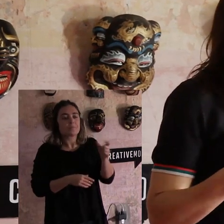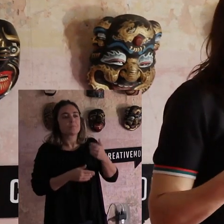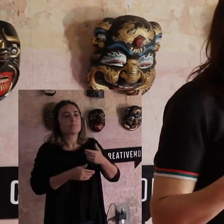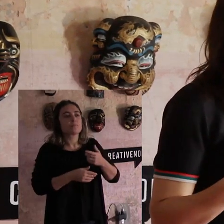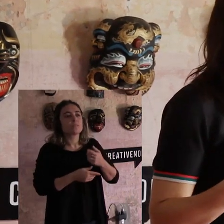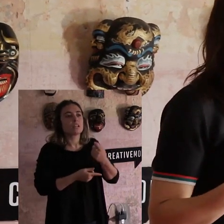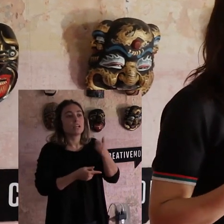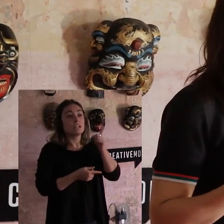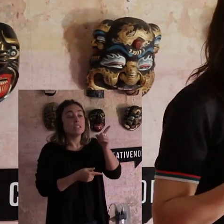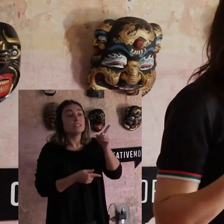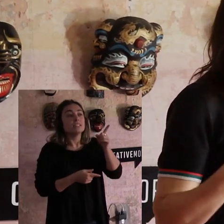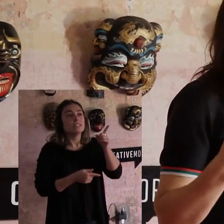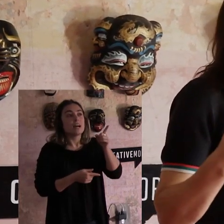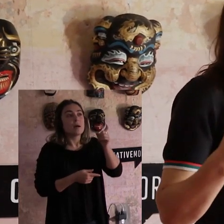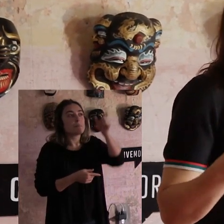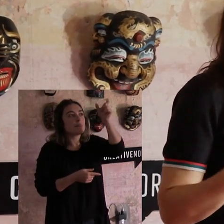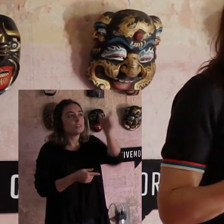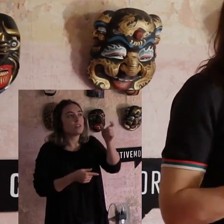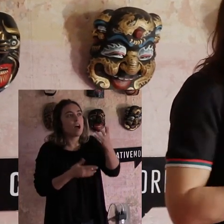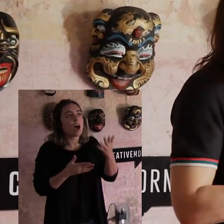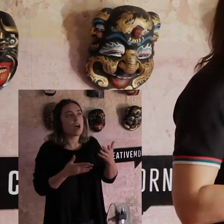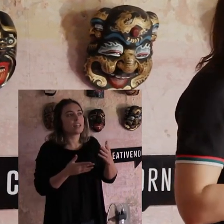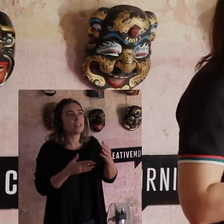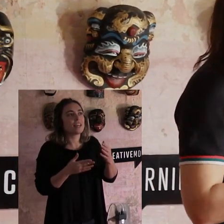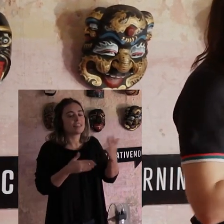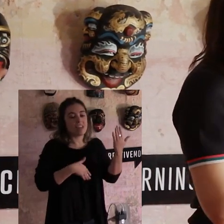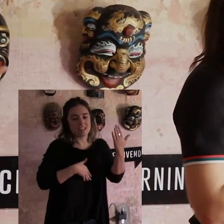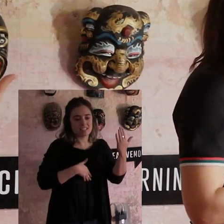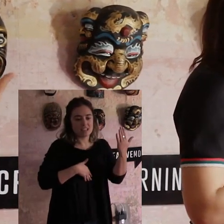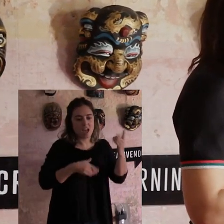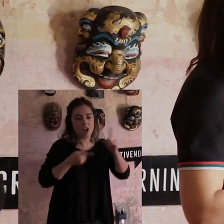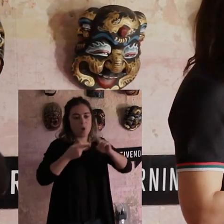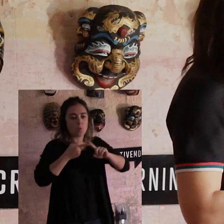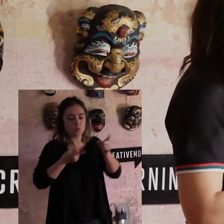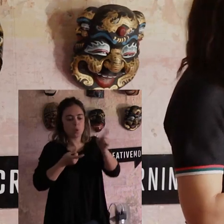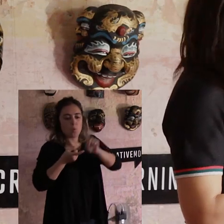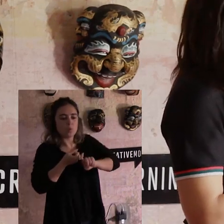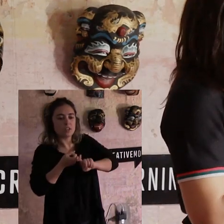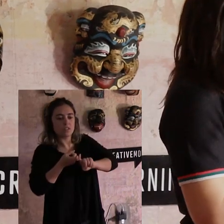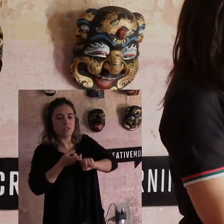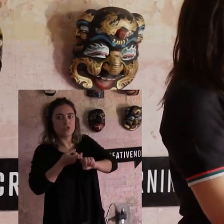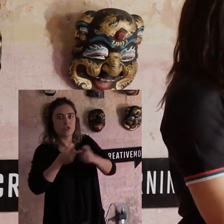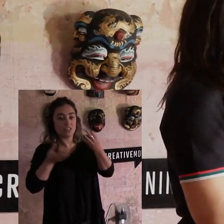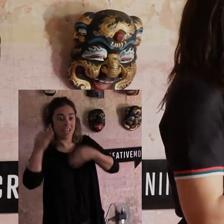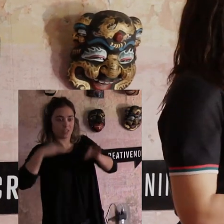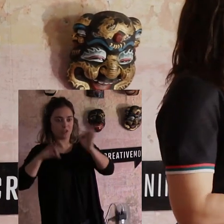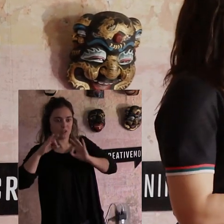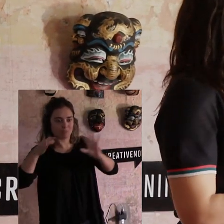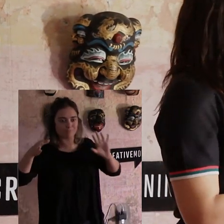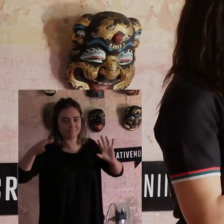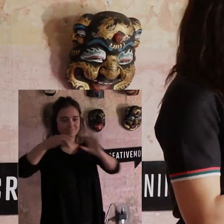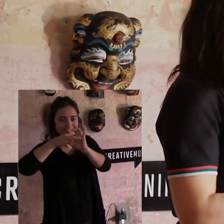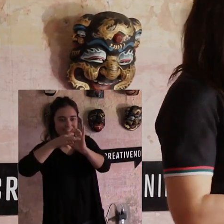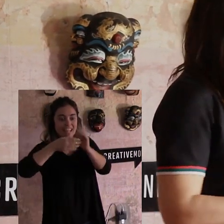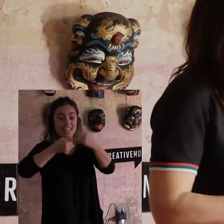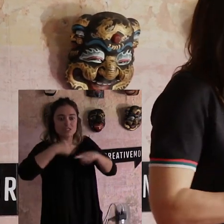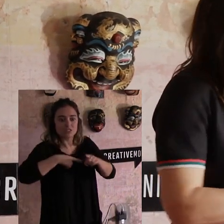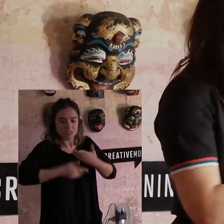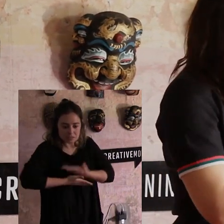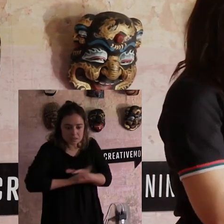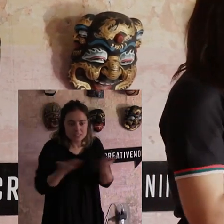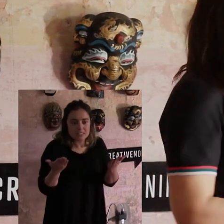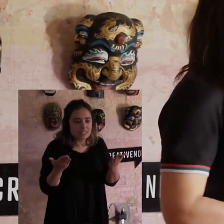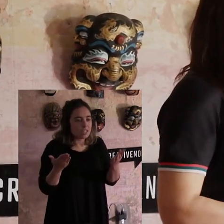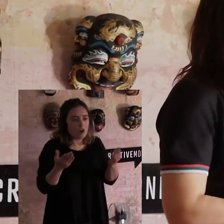ella hace mucho danza teatro y estábamos muy influenciados por ella y generábamos unos espectáculos,